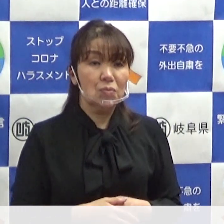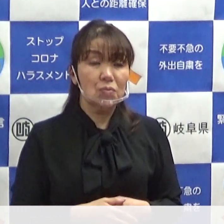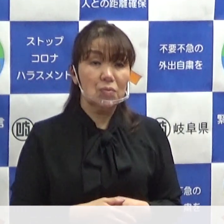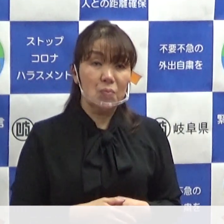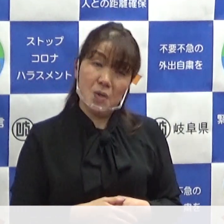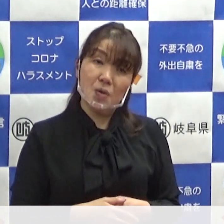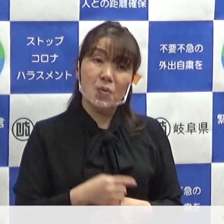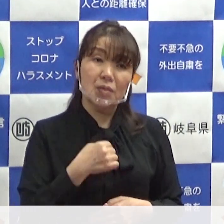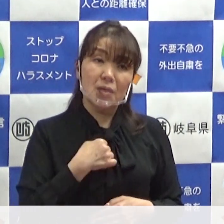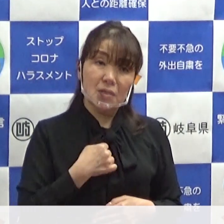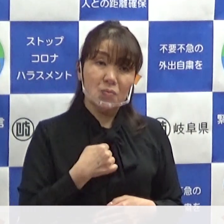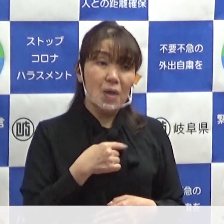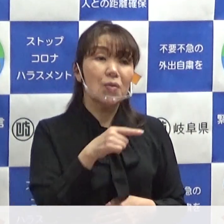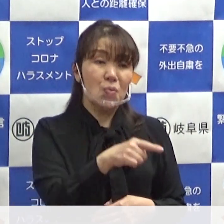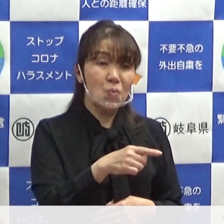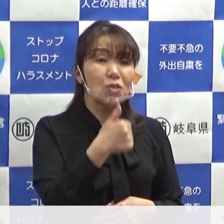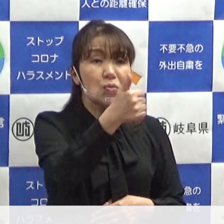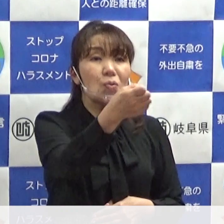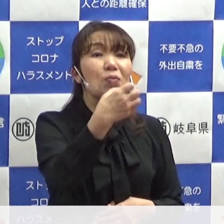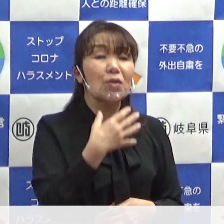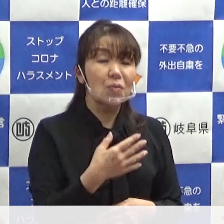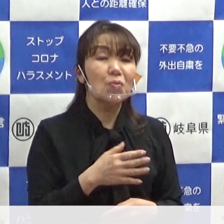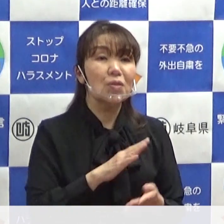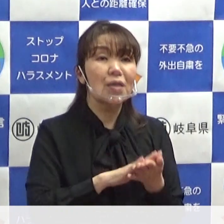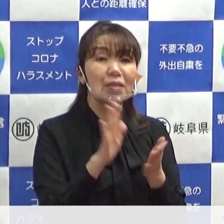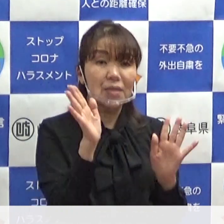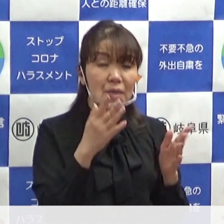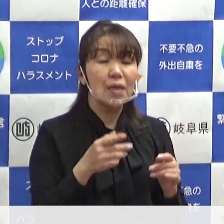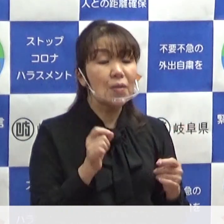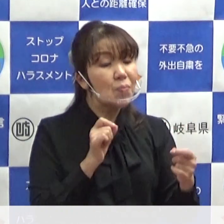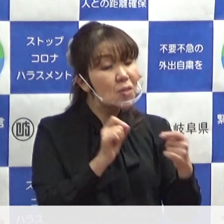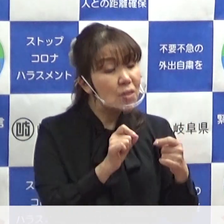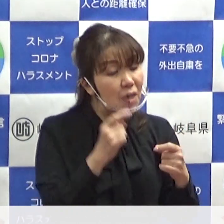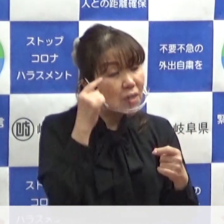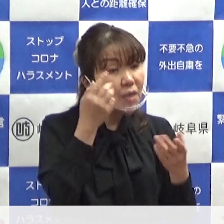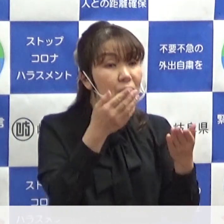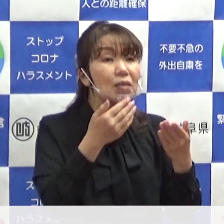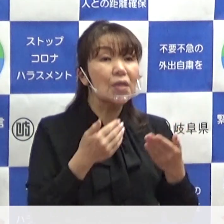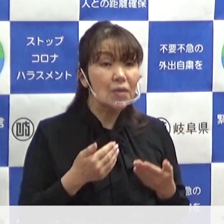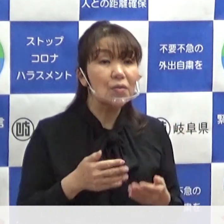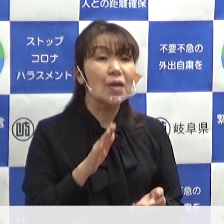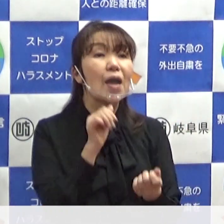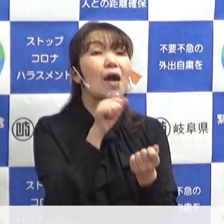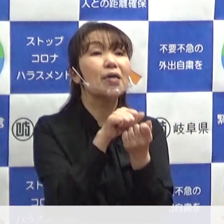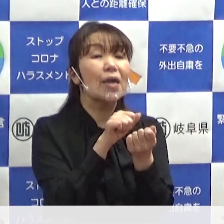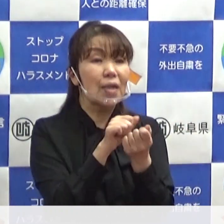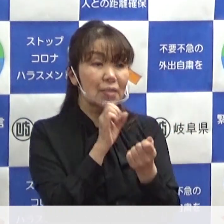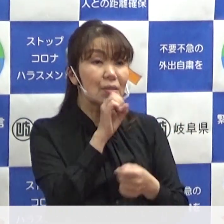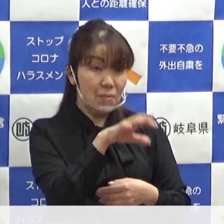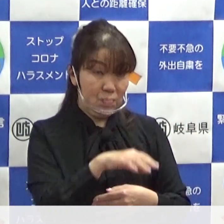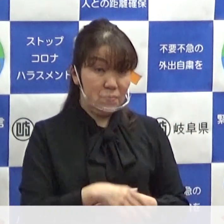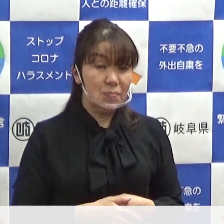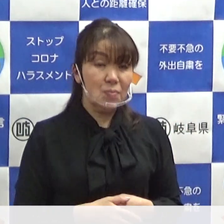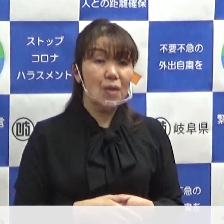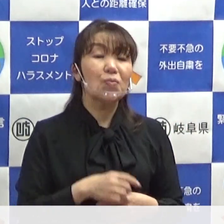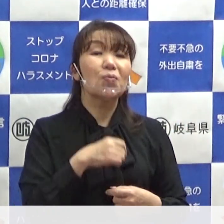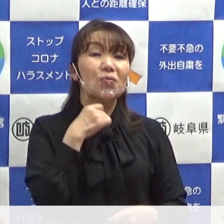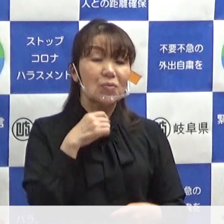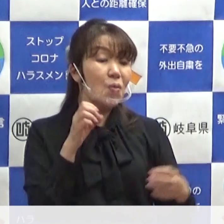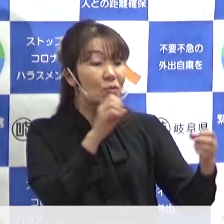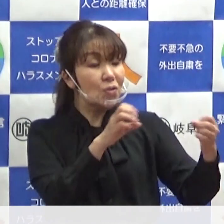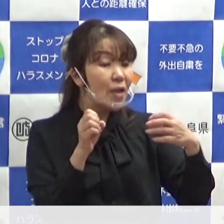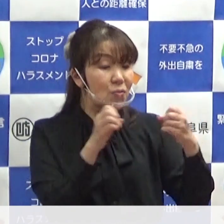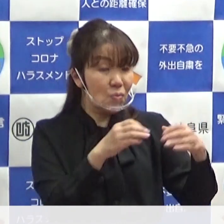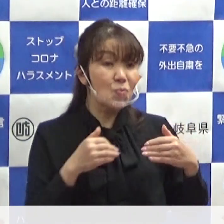まあ、私は訂正しないんですよ、まあ、かえって身近に感じてもらえるかなと思ってですね、はいはいって言ってですね、そのまま素直にやりた